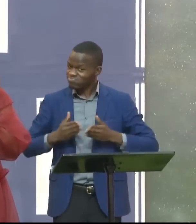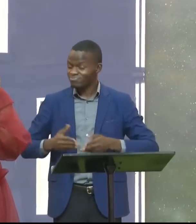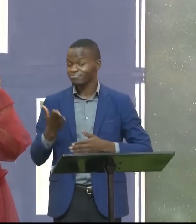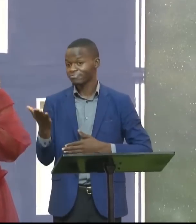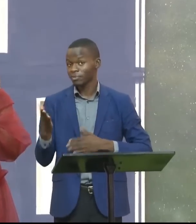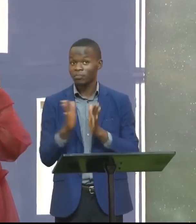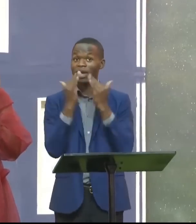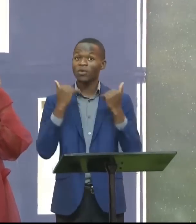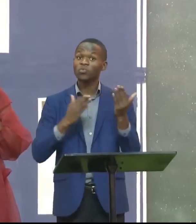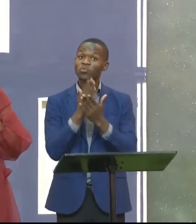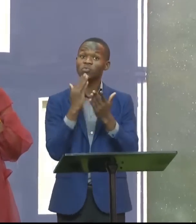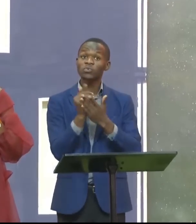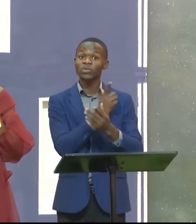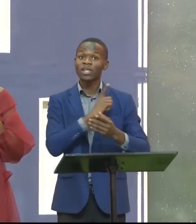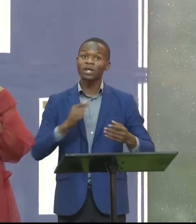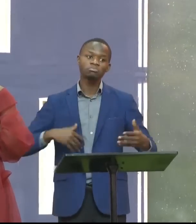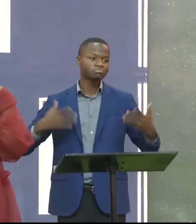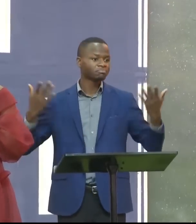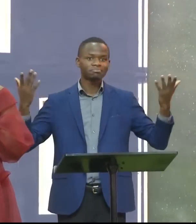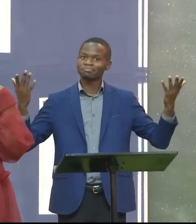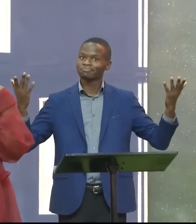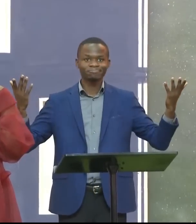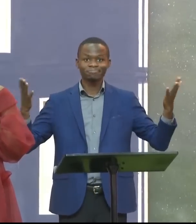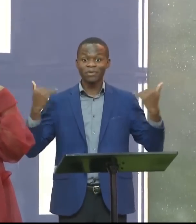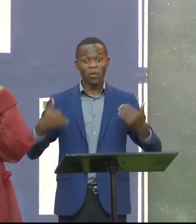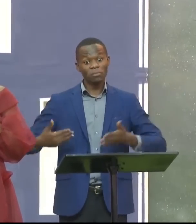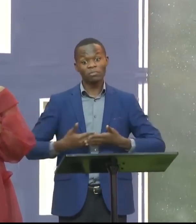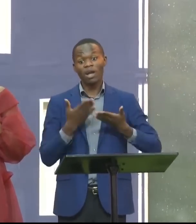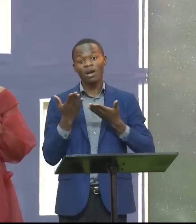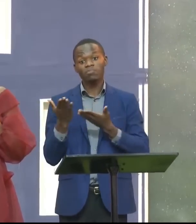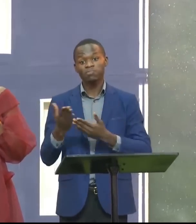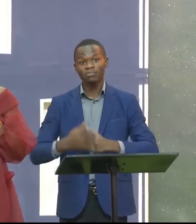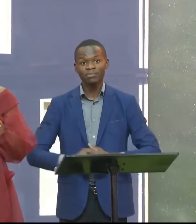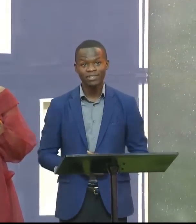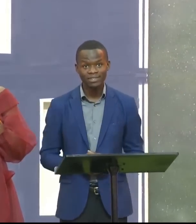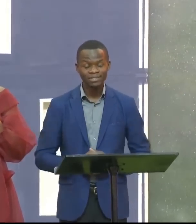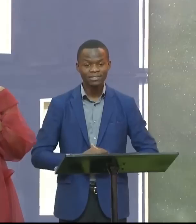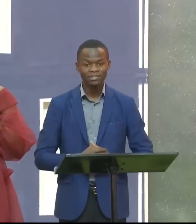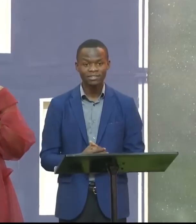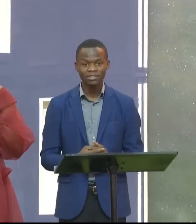ogenda kuzaala. Mukama ya kyaddaaki yakituukiriza abooluganda.